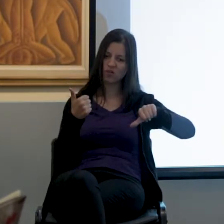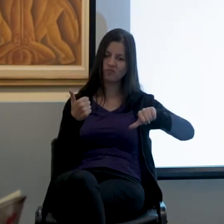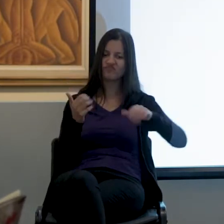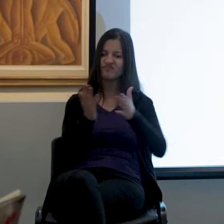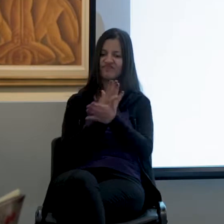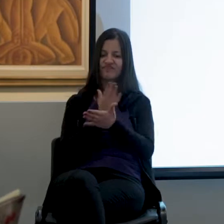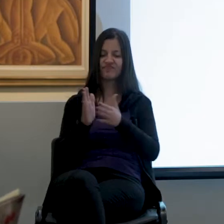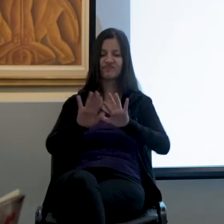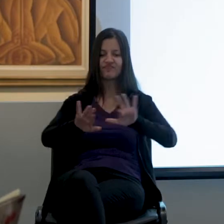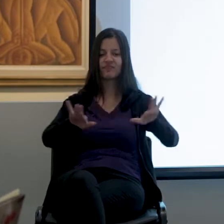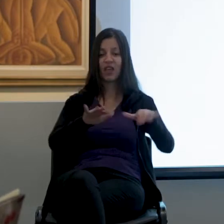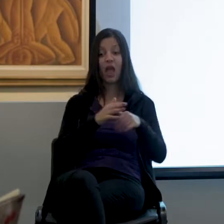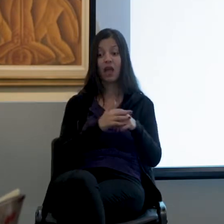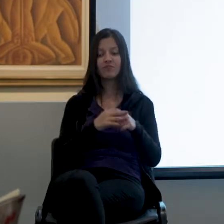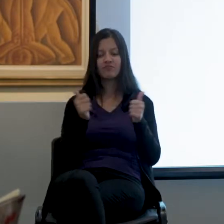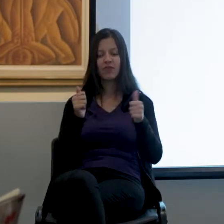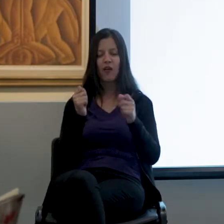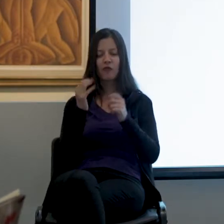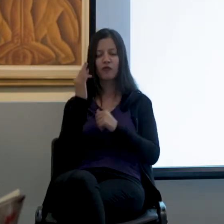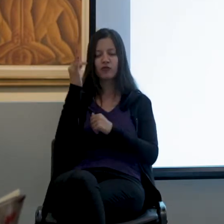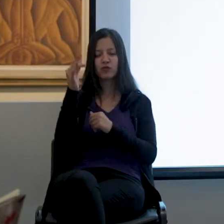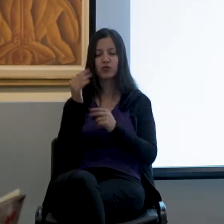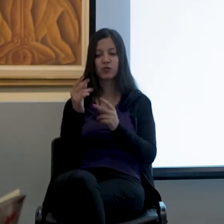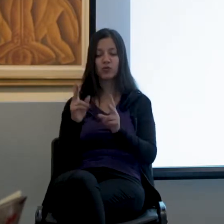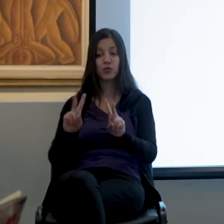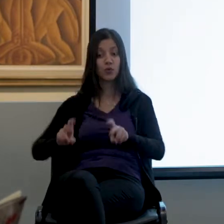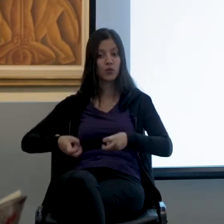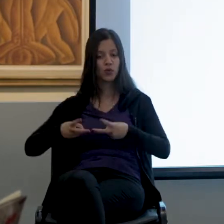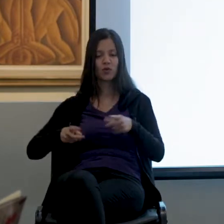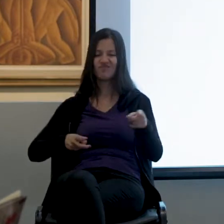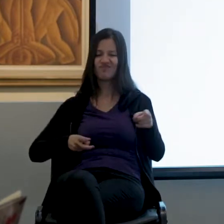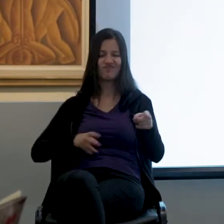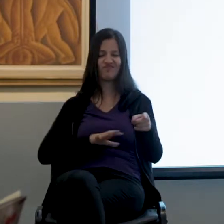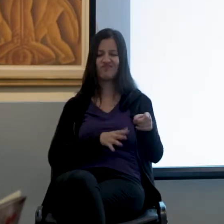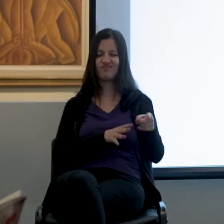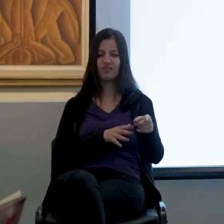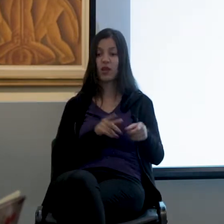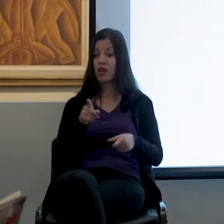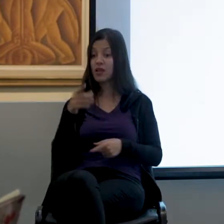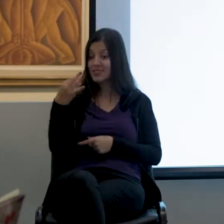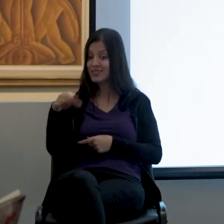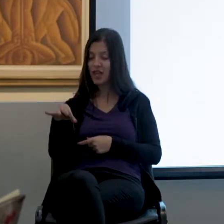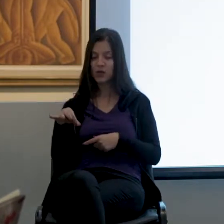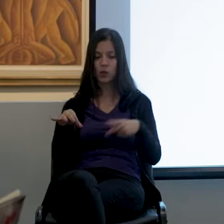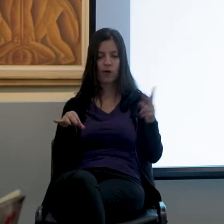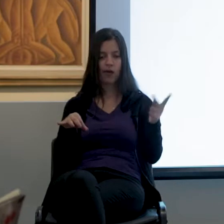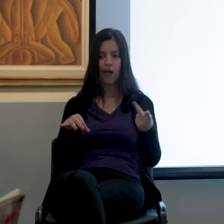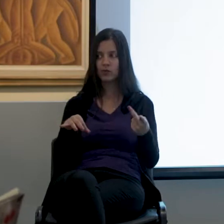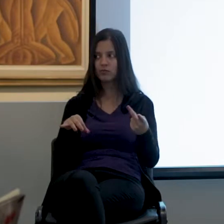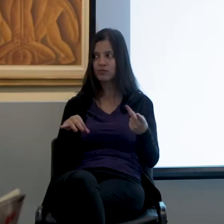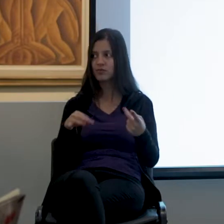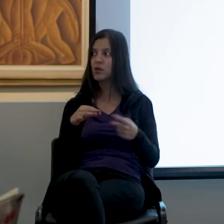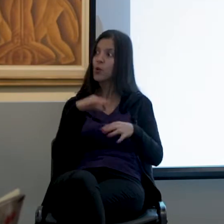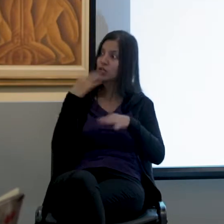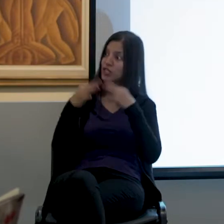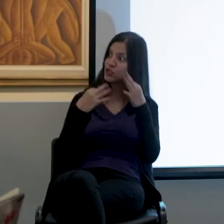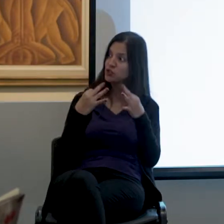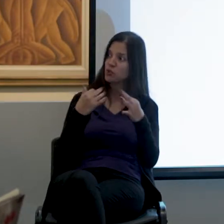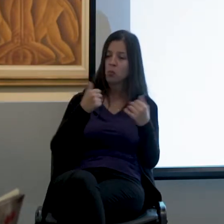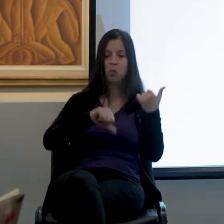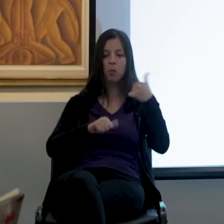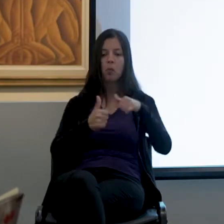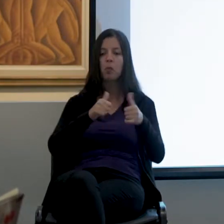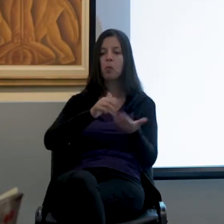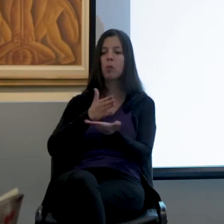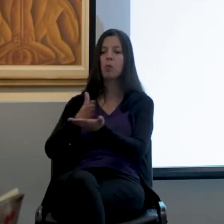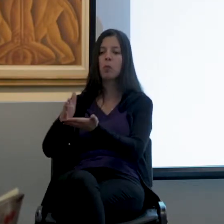tem futuro, da que não tem, da que está certa, da que está errada. Os críticos faziam todas essas coisas grotescas.